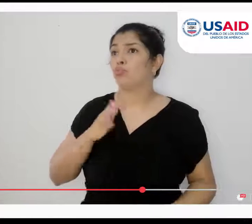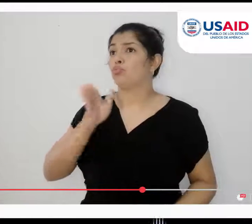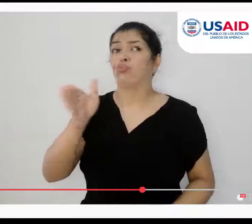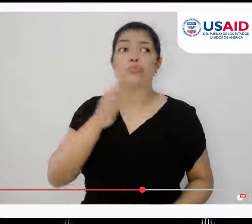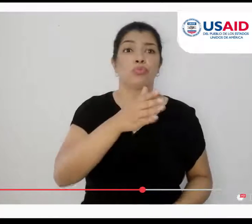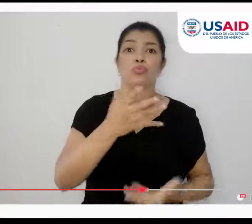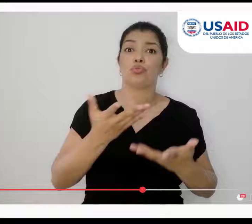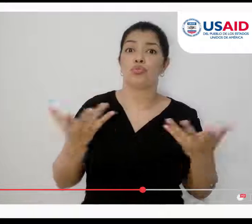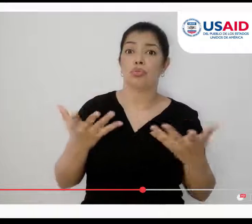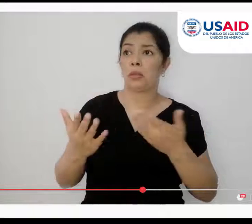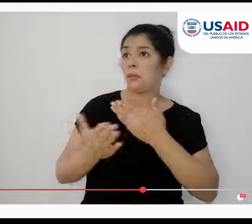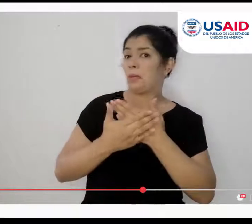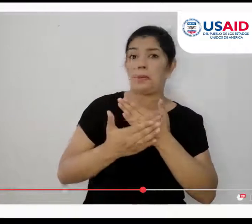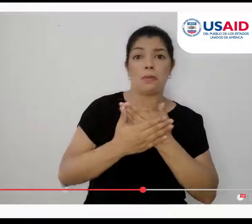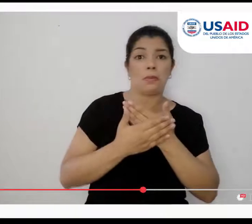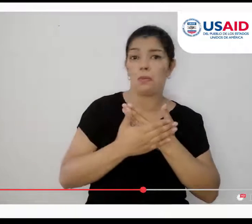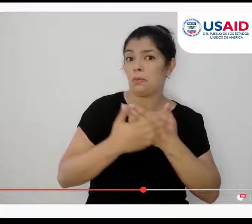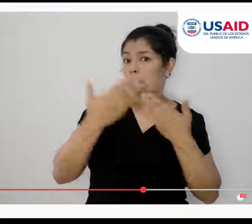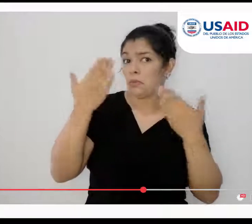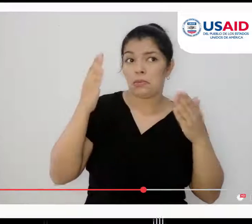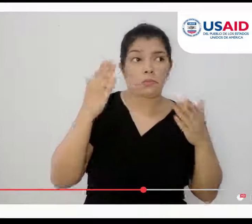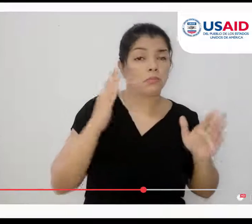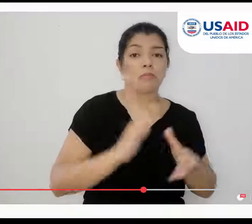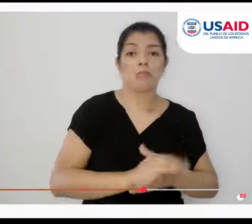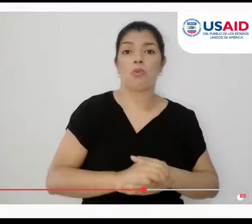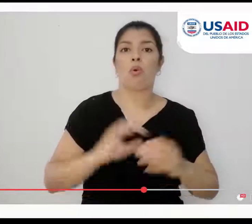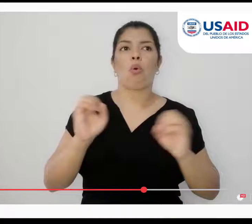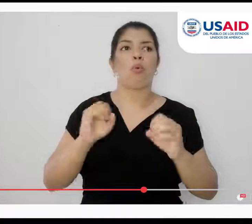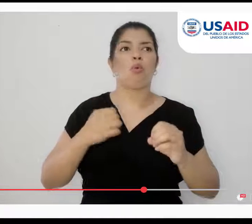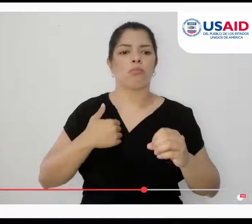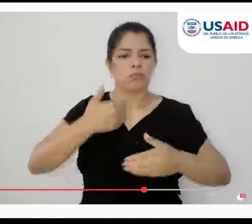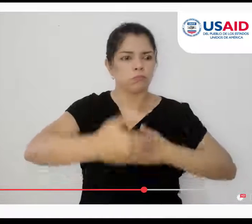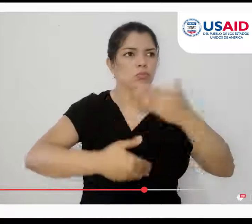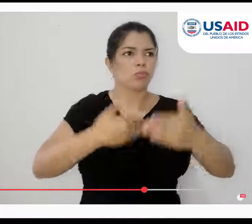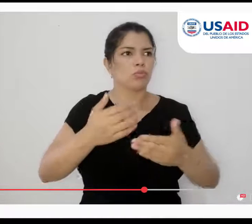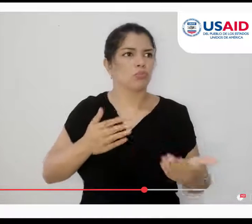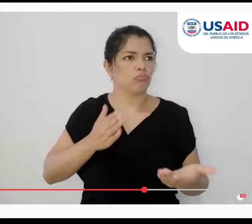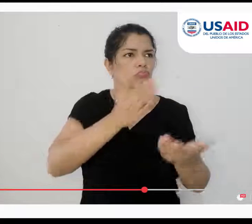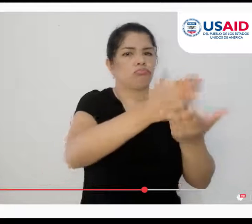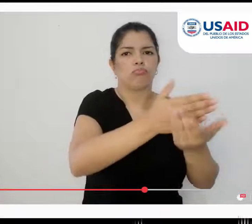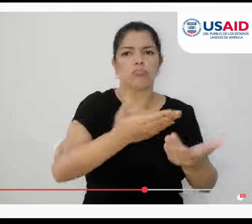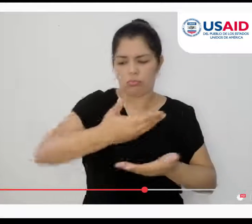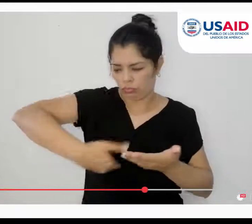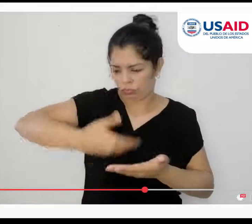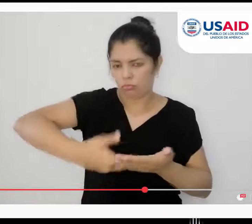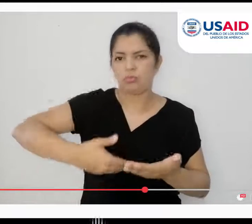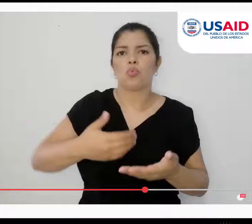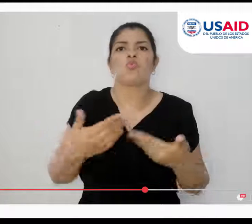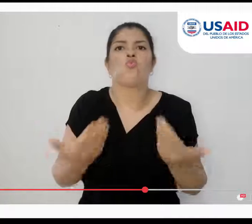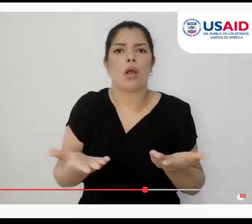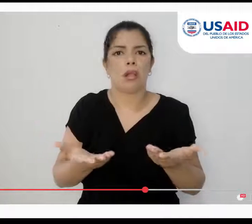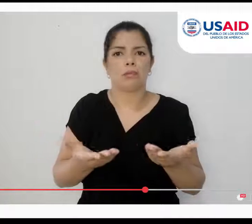en ocasiones rutas para presentarse, para postularse a programas